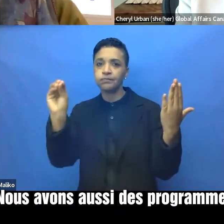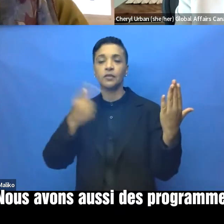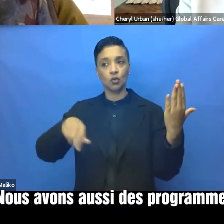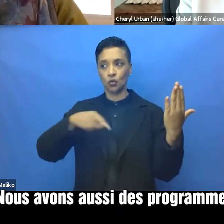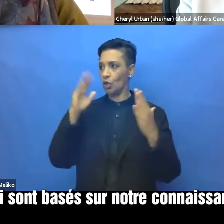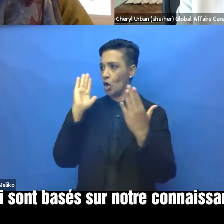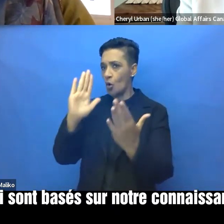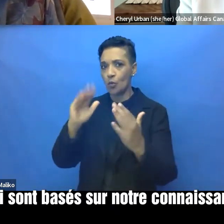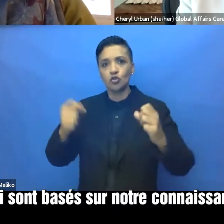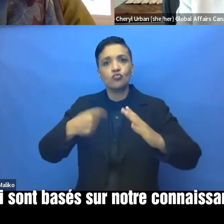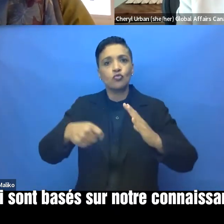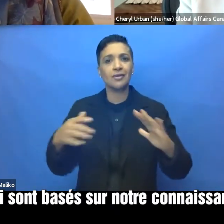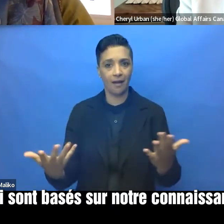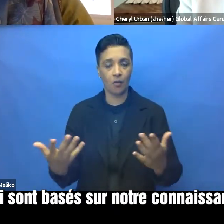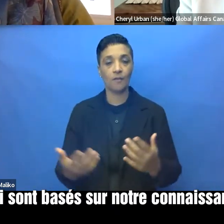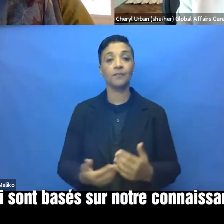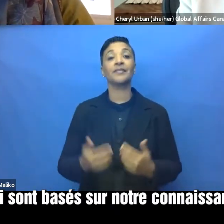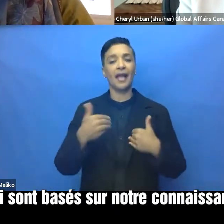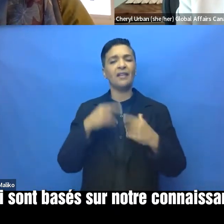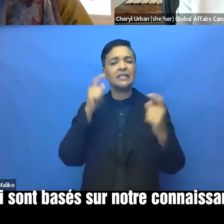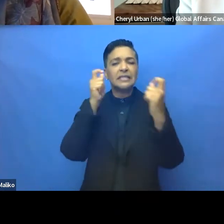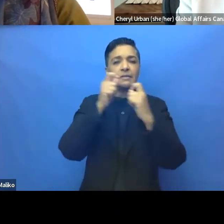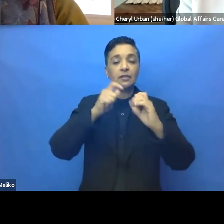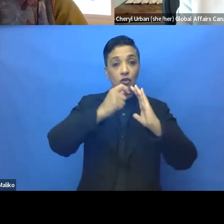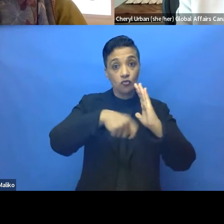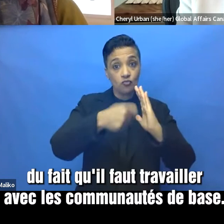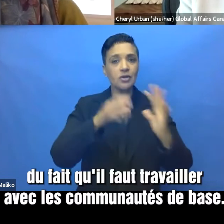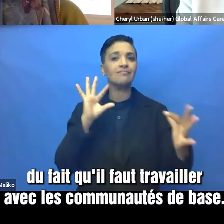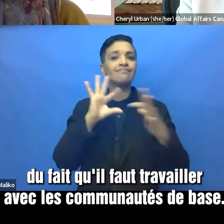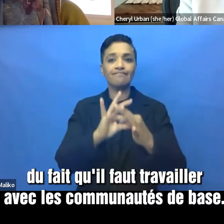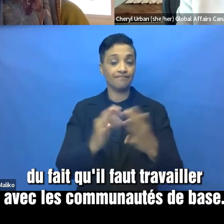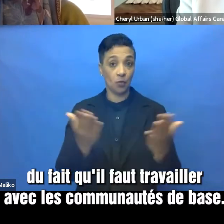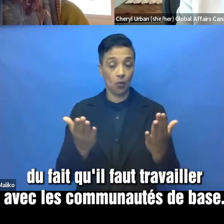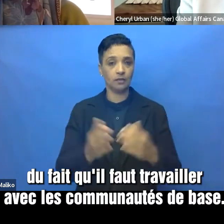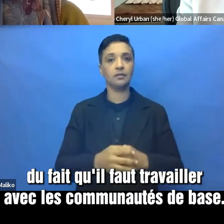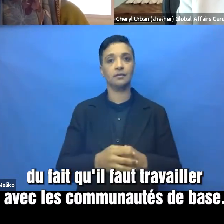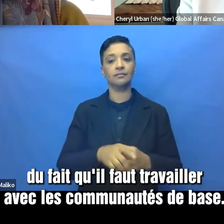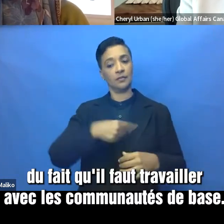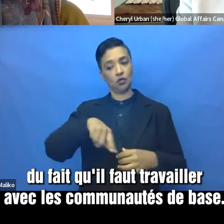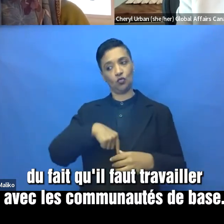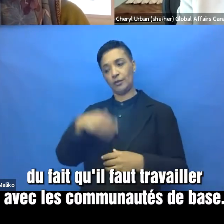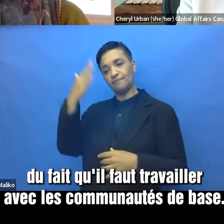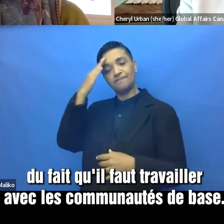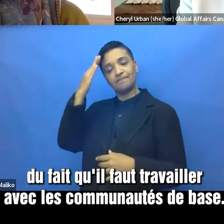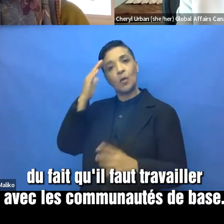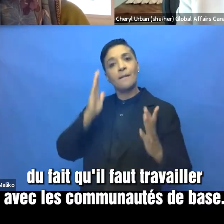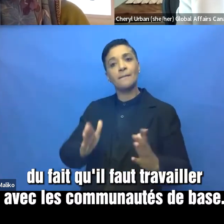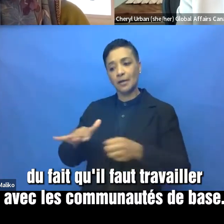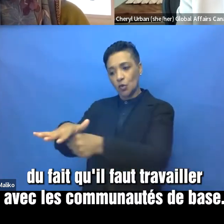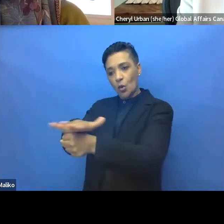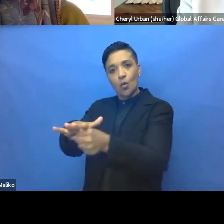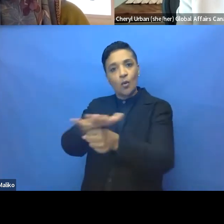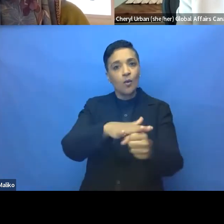de nos politiques. Nous avons aussi des programmes qui sont basés sur notre